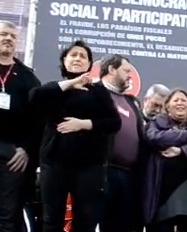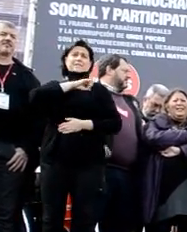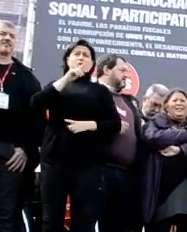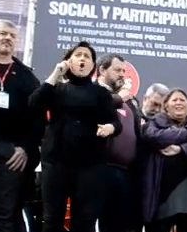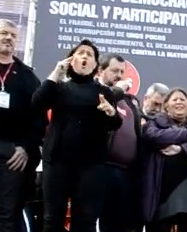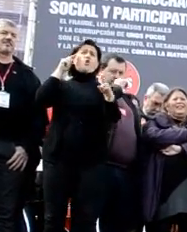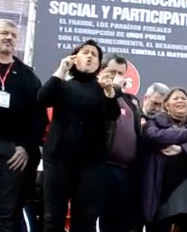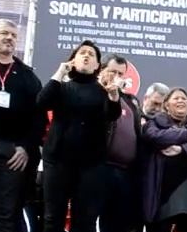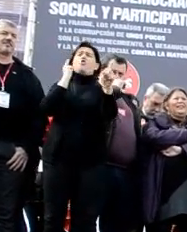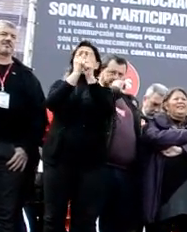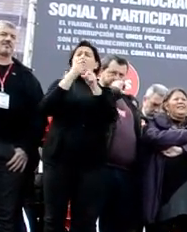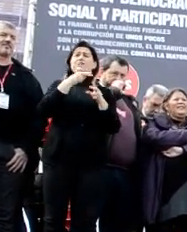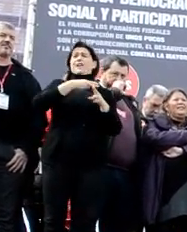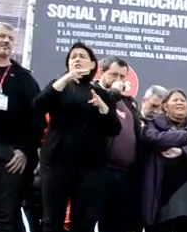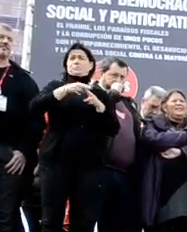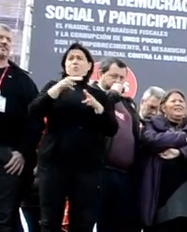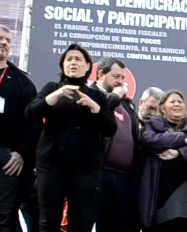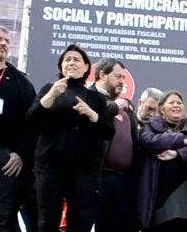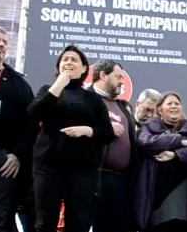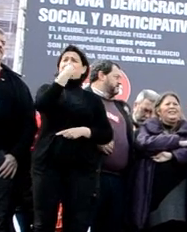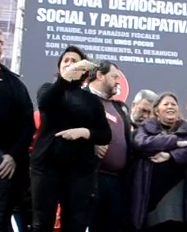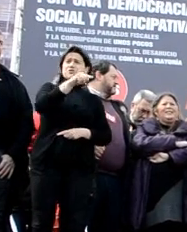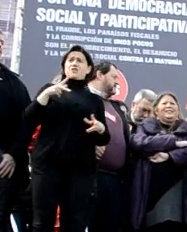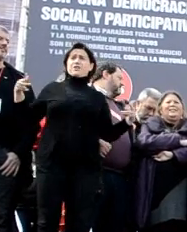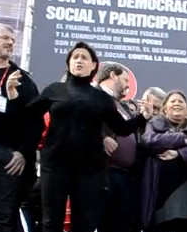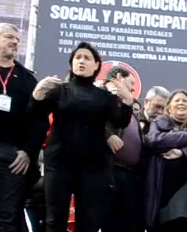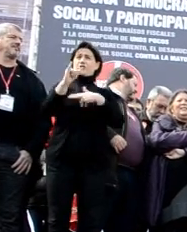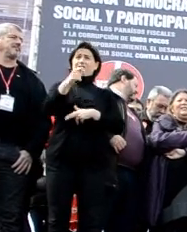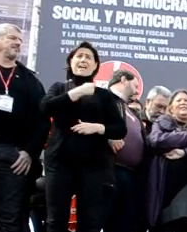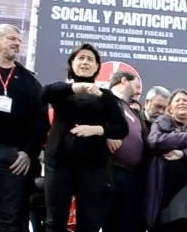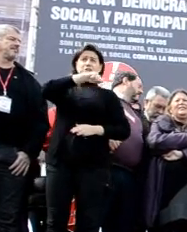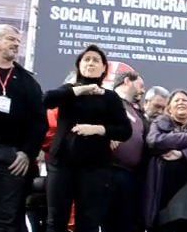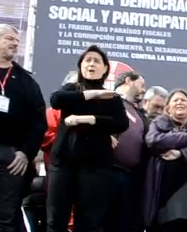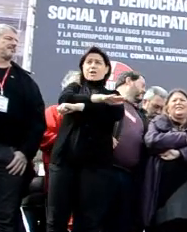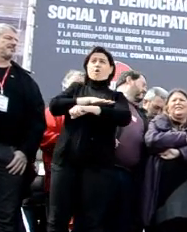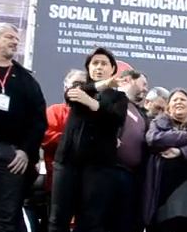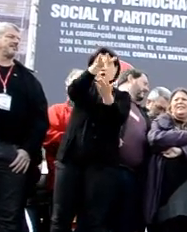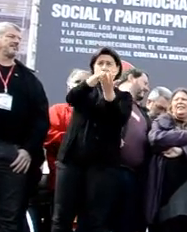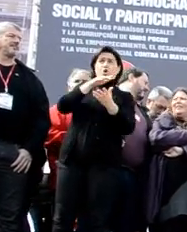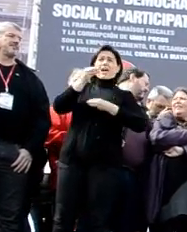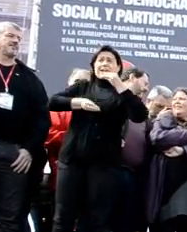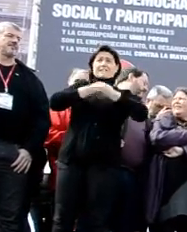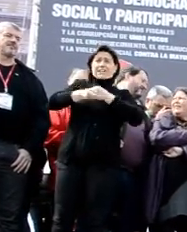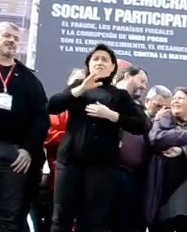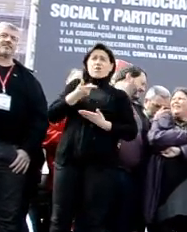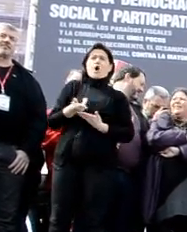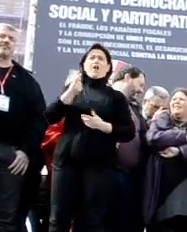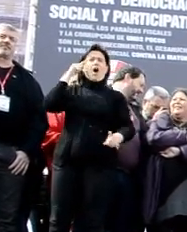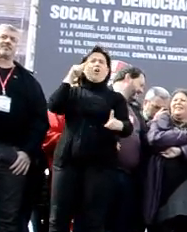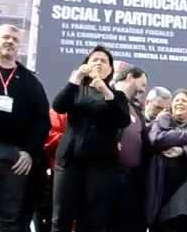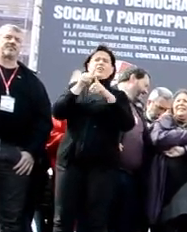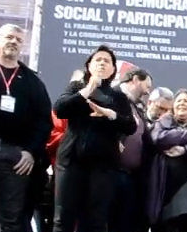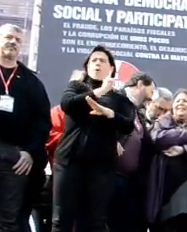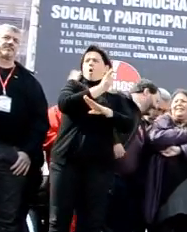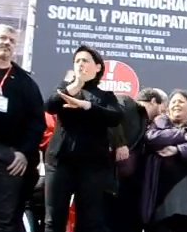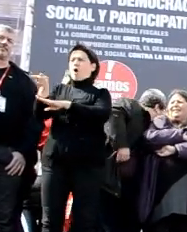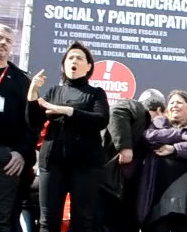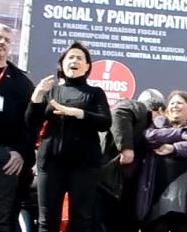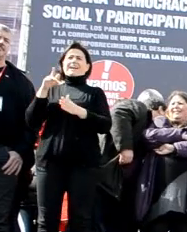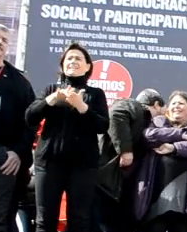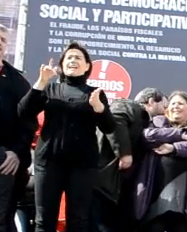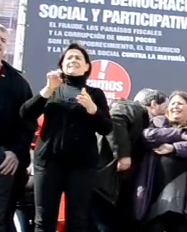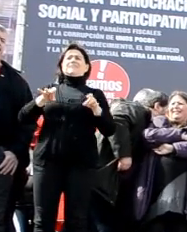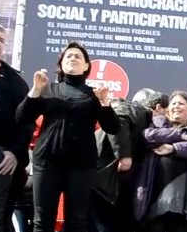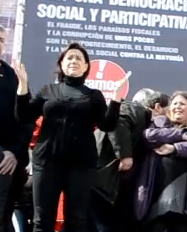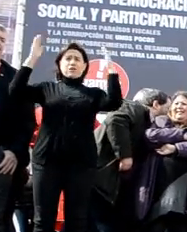las instituciones europeas y que en España aplica este gobierno de forma autoritaria e insensible, al